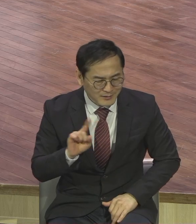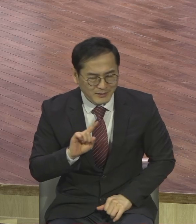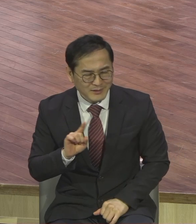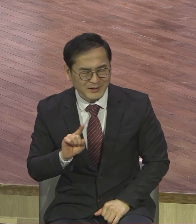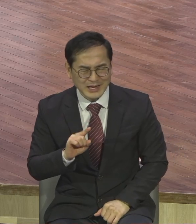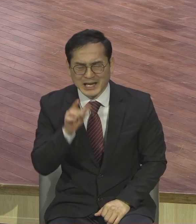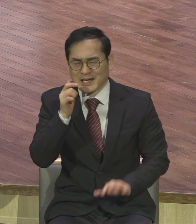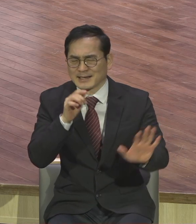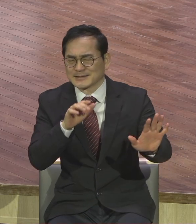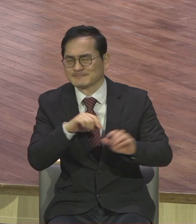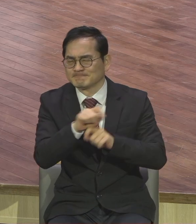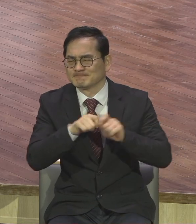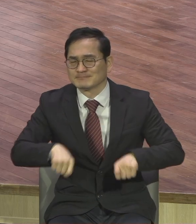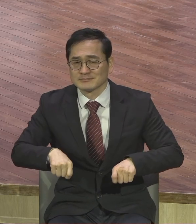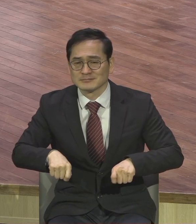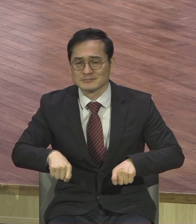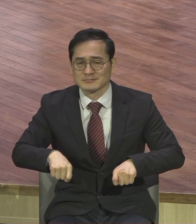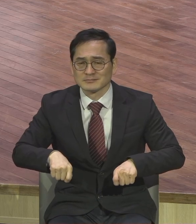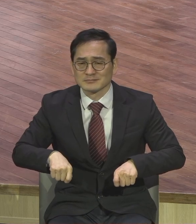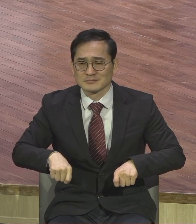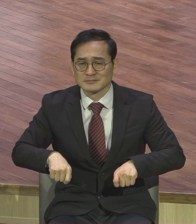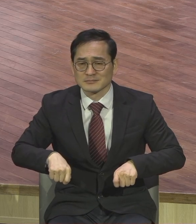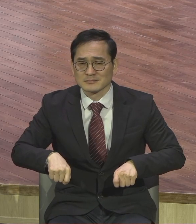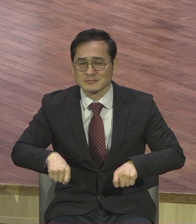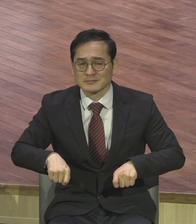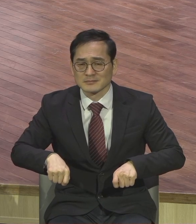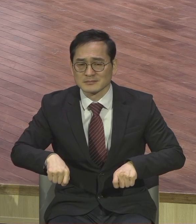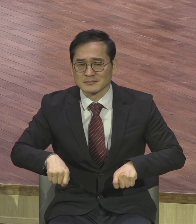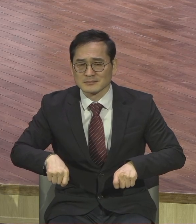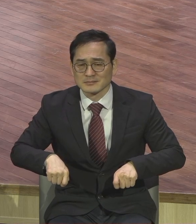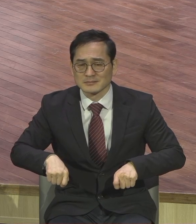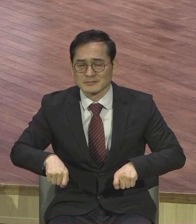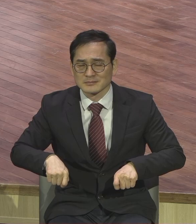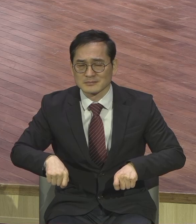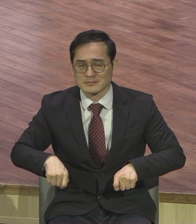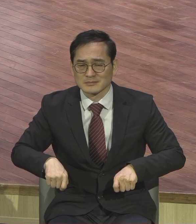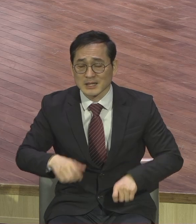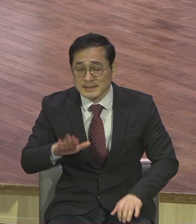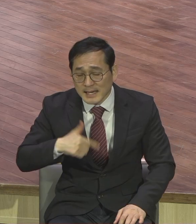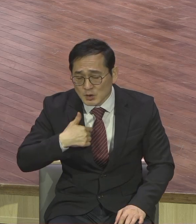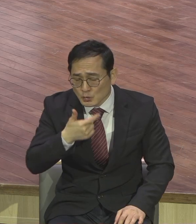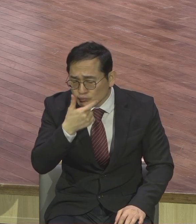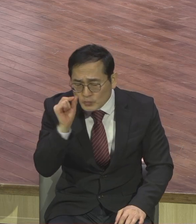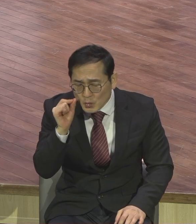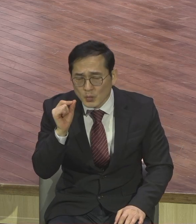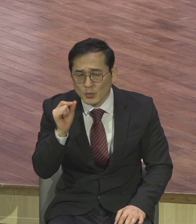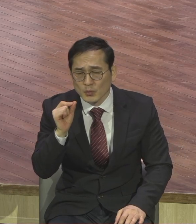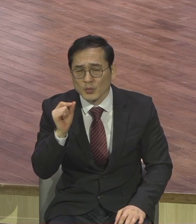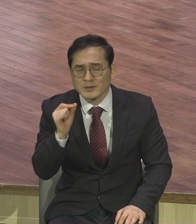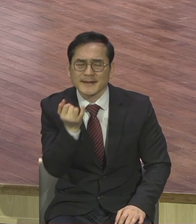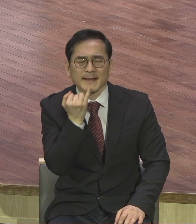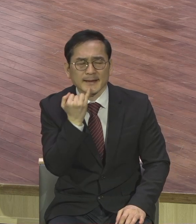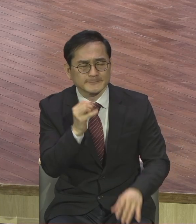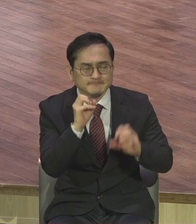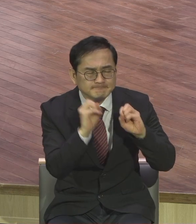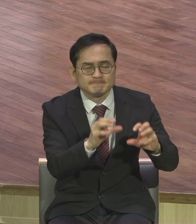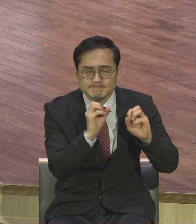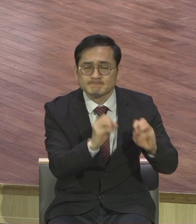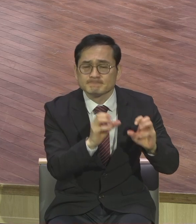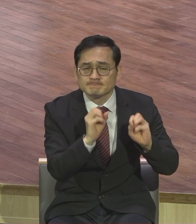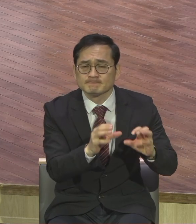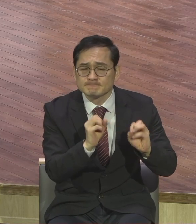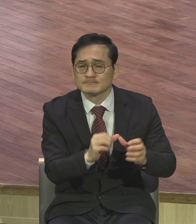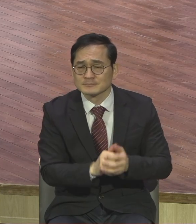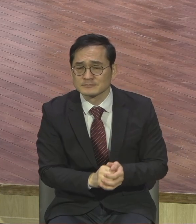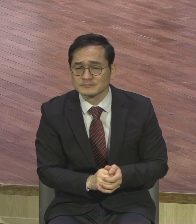여러분 하나님 일은요 좀 부족할수록 좋습니다. 부족해도 현장에서